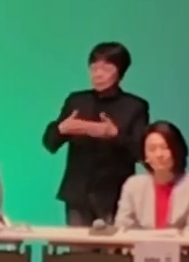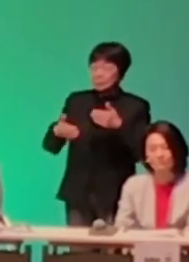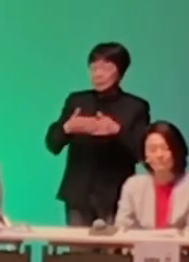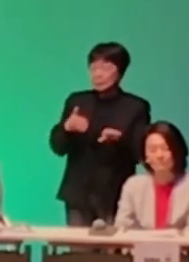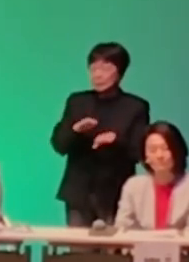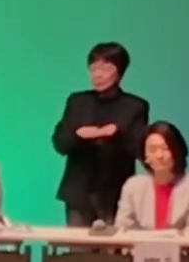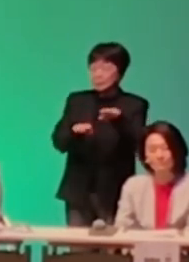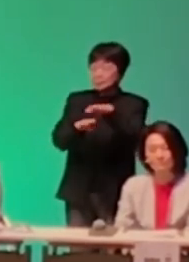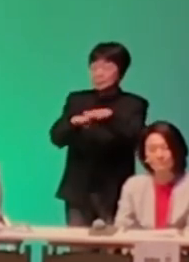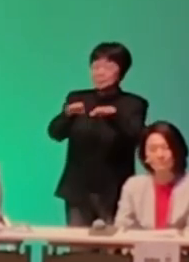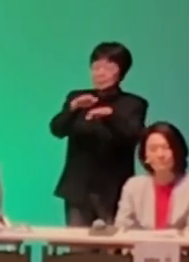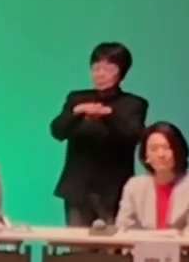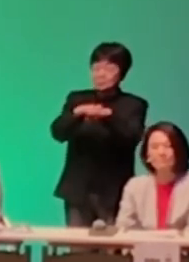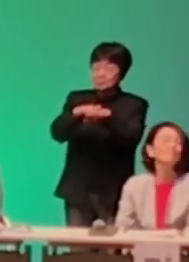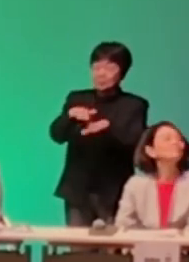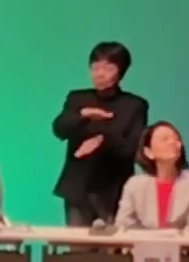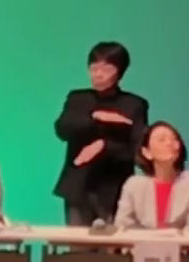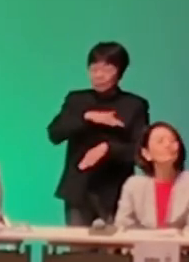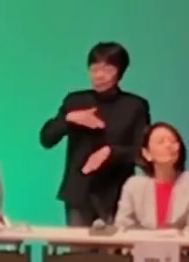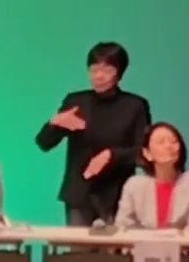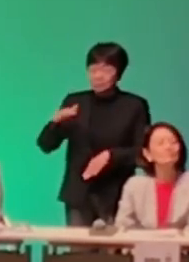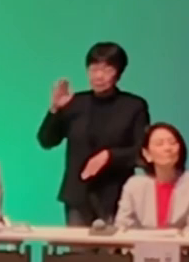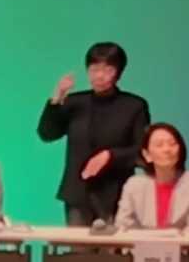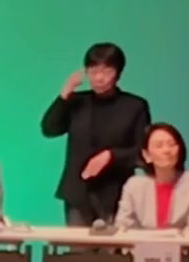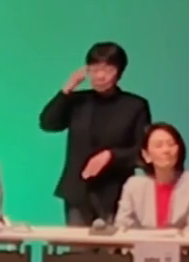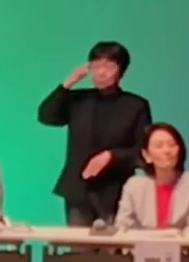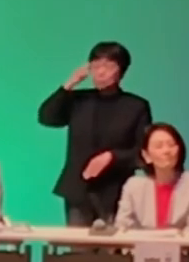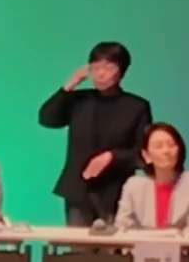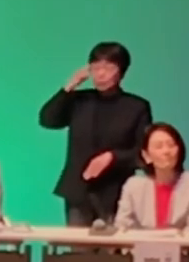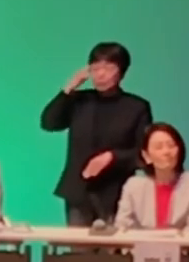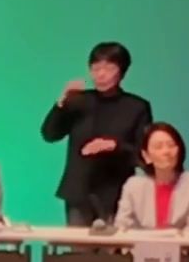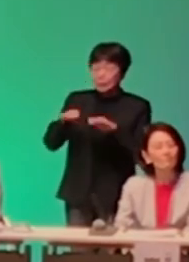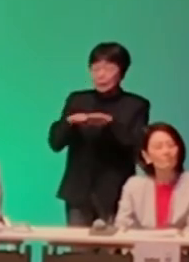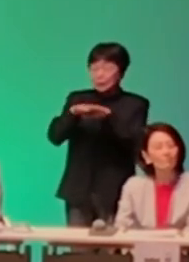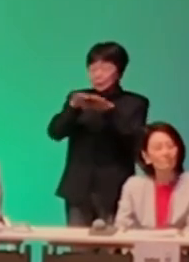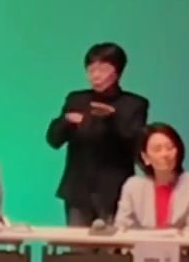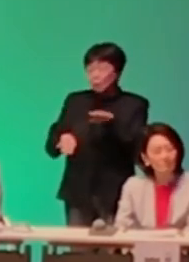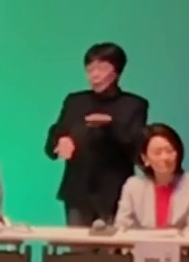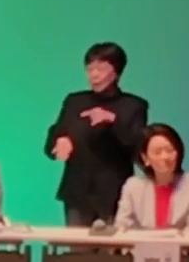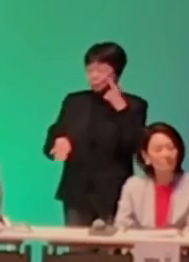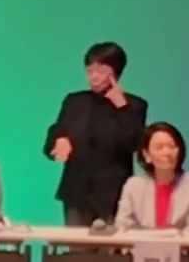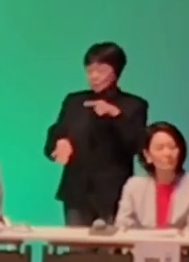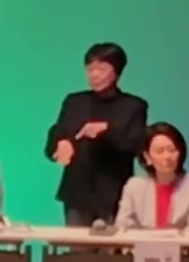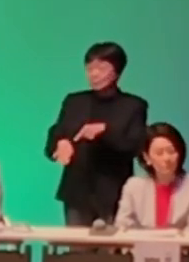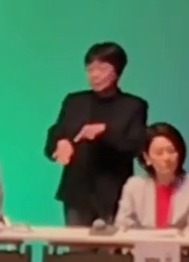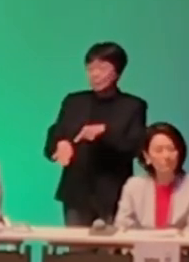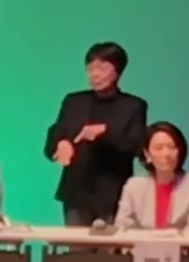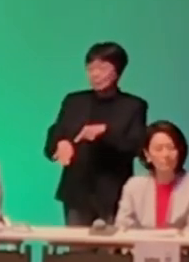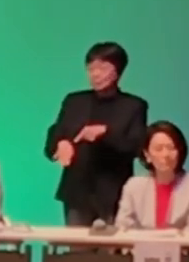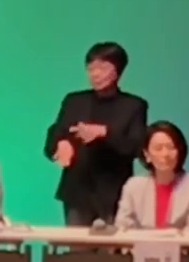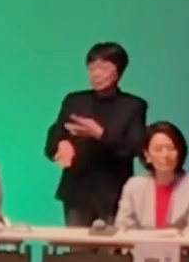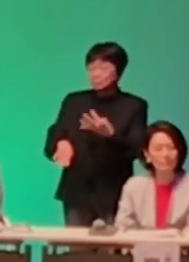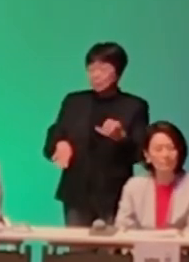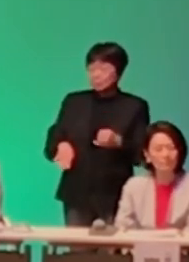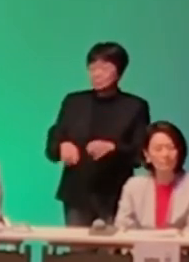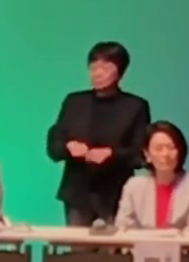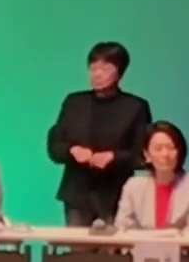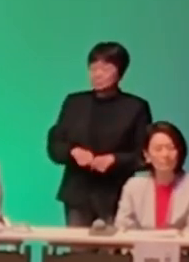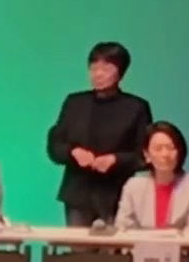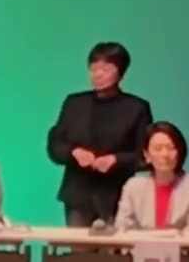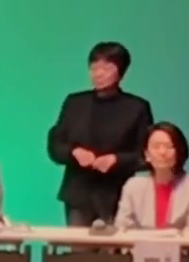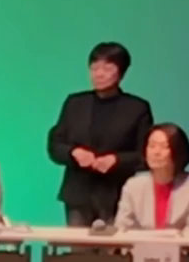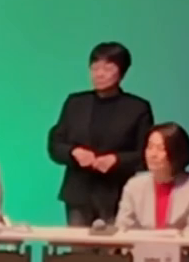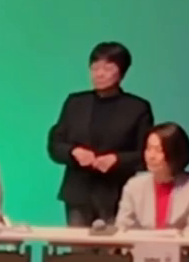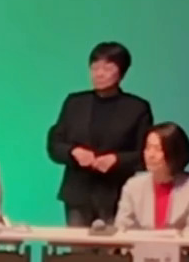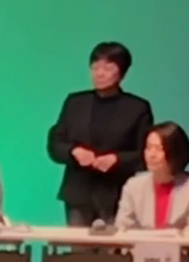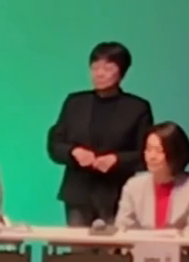で、その私たちが今度気づくことっていうのが後輩の子を見ててたくさんあると思うので、今度はその時にどういう